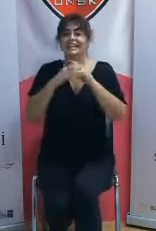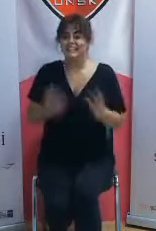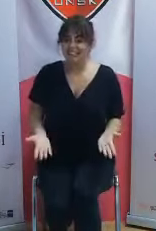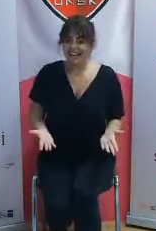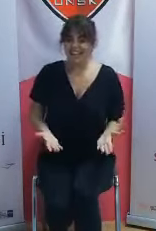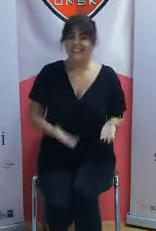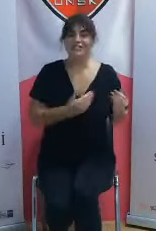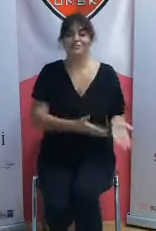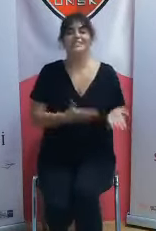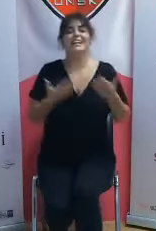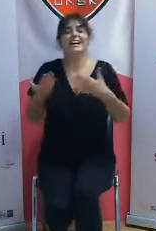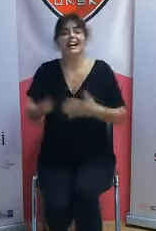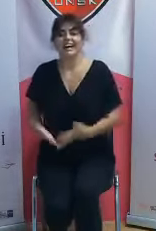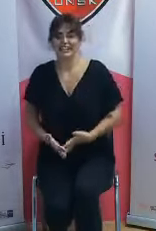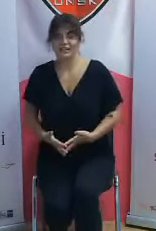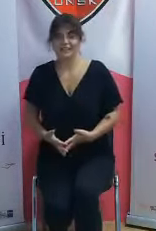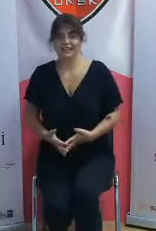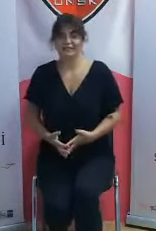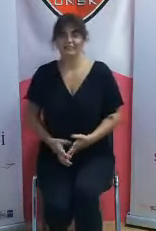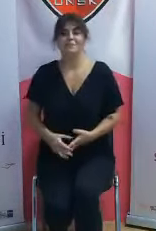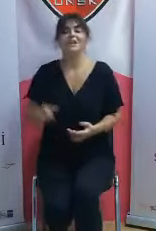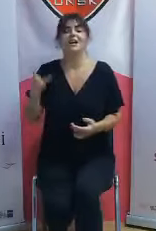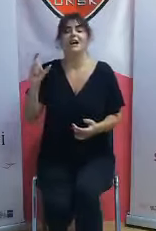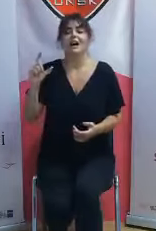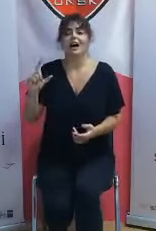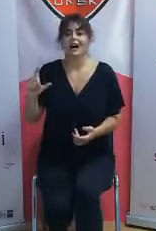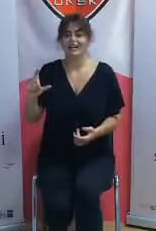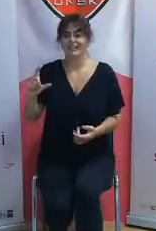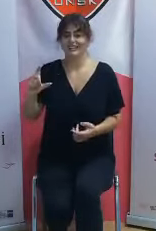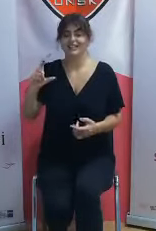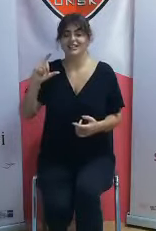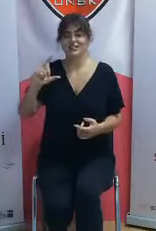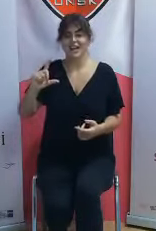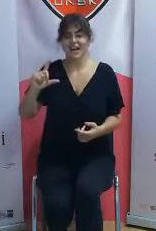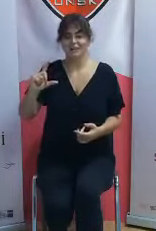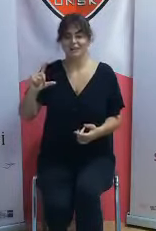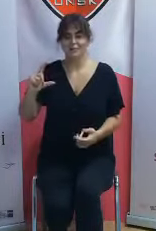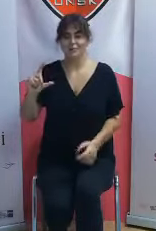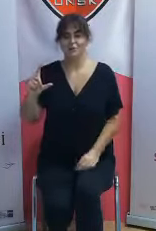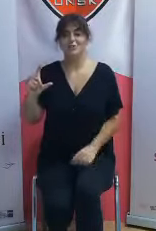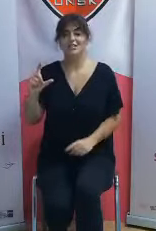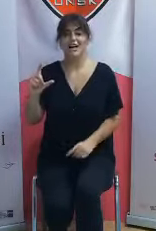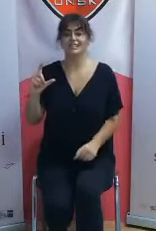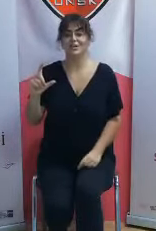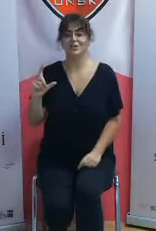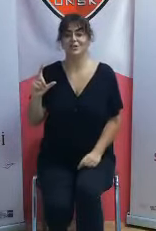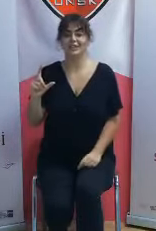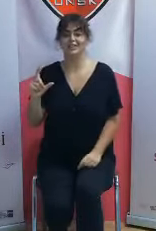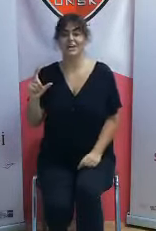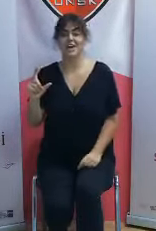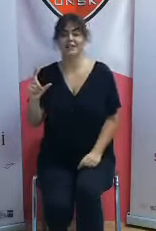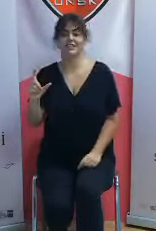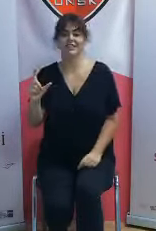Dilerseniz şimdi de aylara bakalım. Ay. C harfi yapıyoruz. Sağdan sola. C harfini